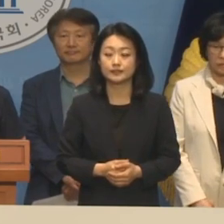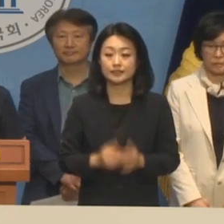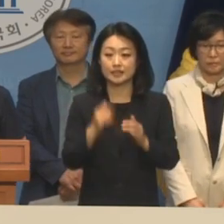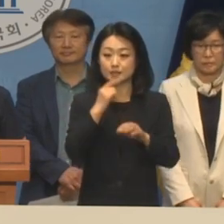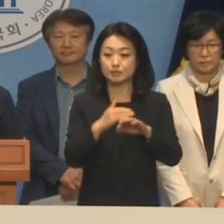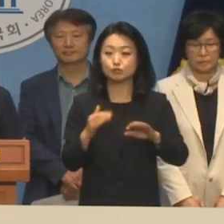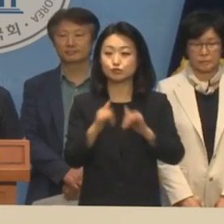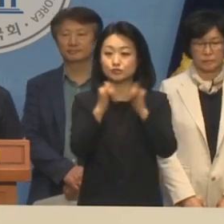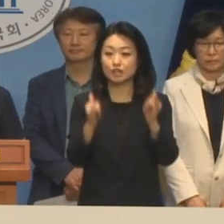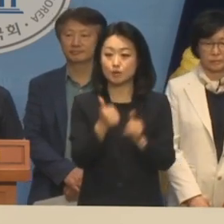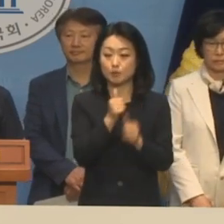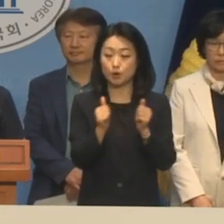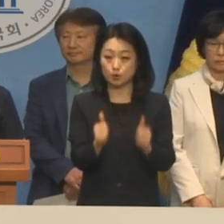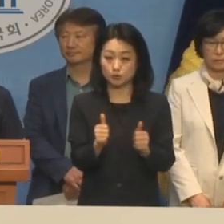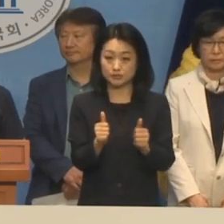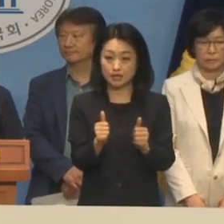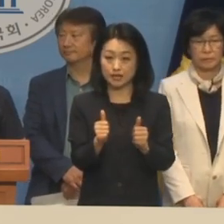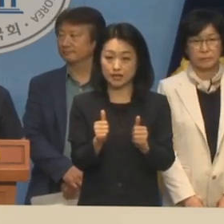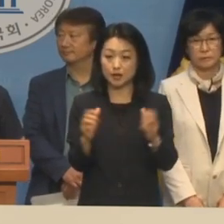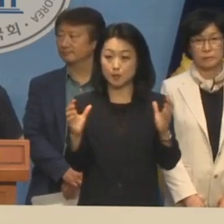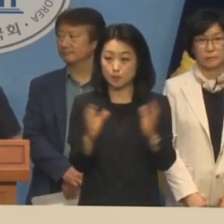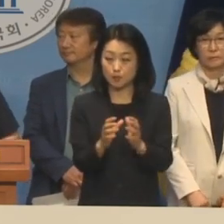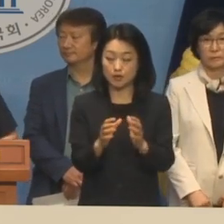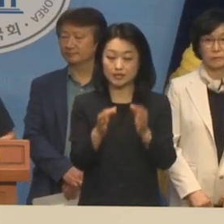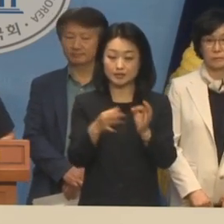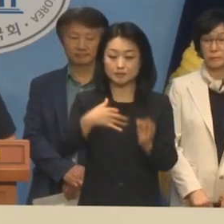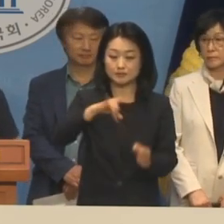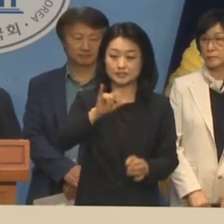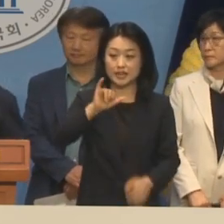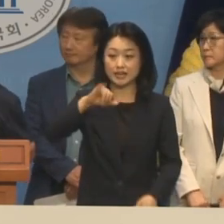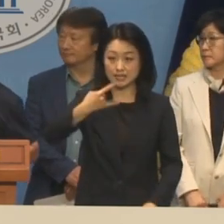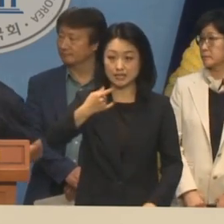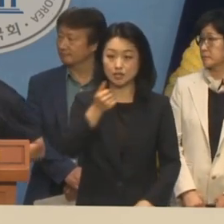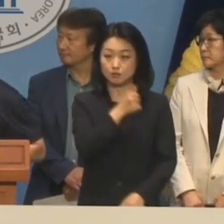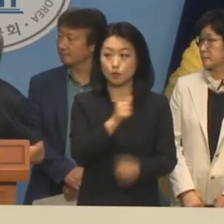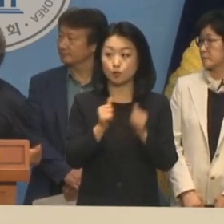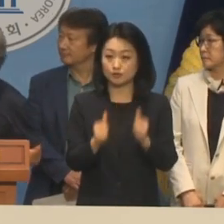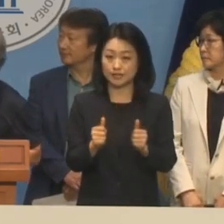민주사회를 위한 변호사 모임 민생경제위원회 김재희 변호사님 오셨습니다.